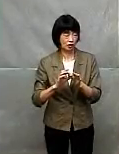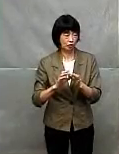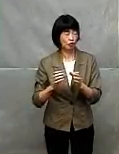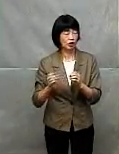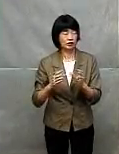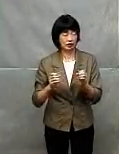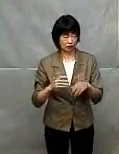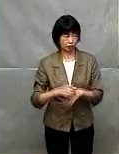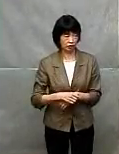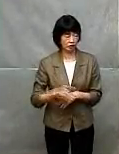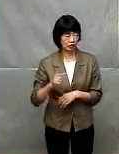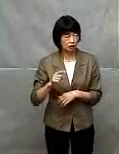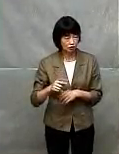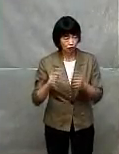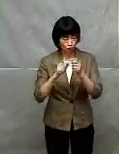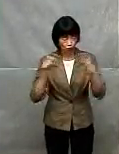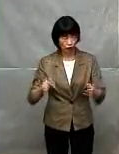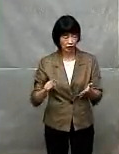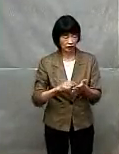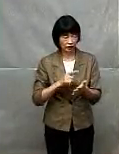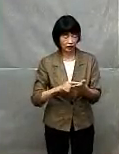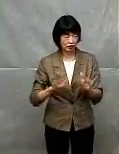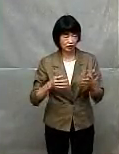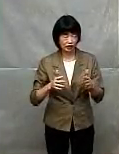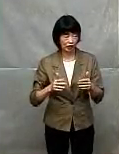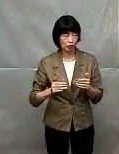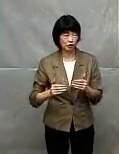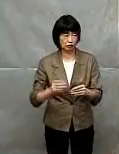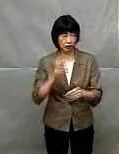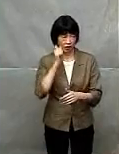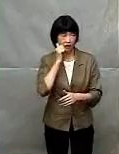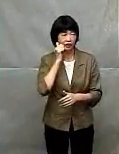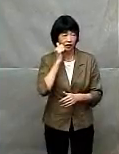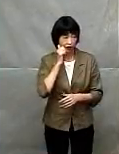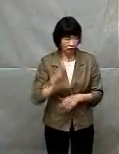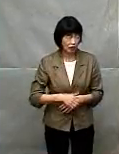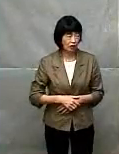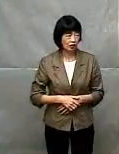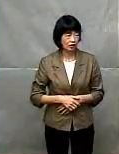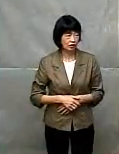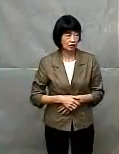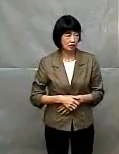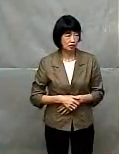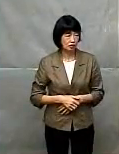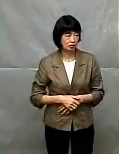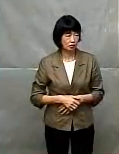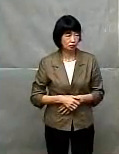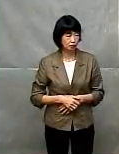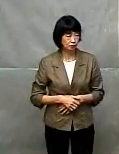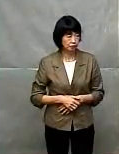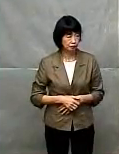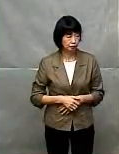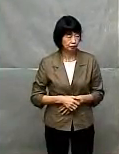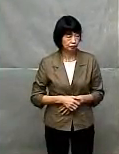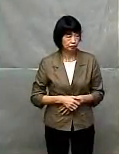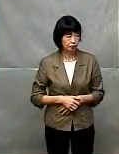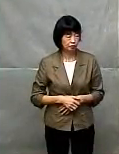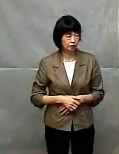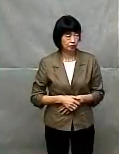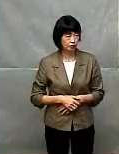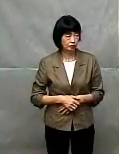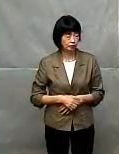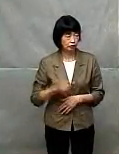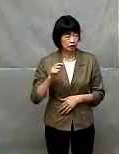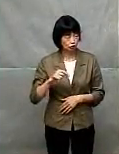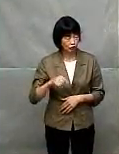手落ちになるかと思いますので、この中で、それを実施していこうということ